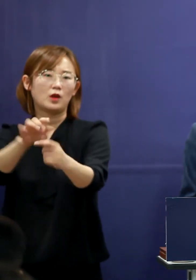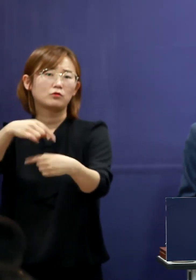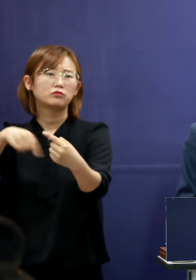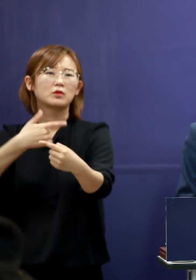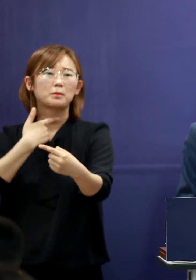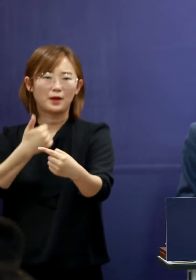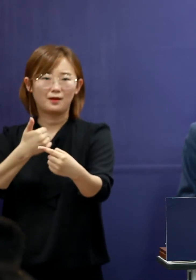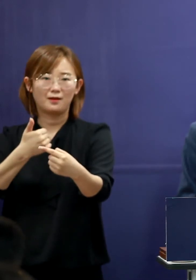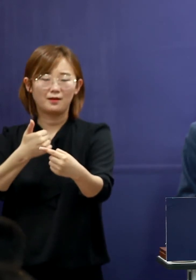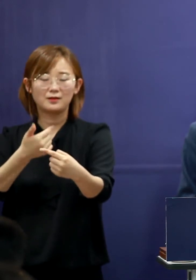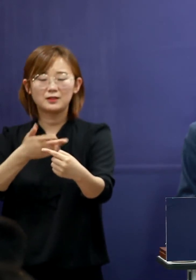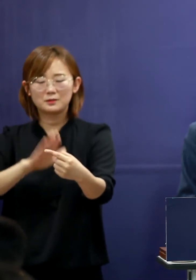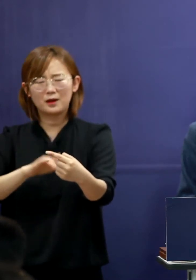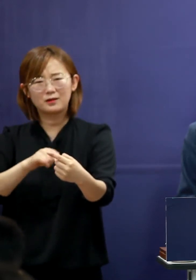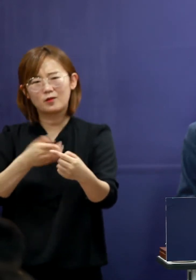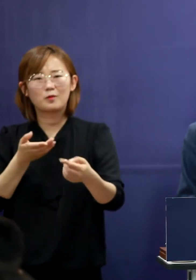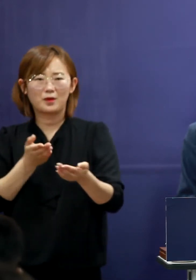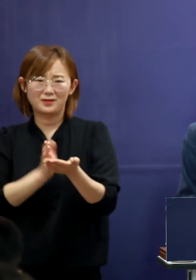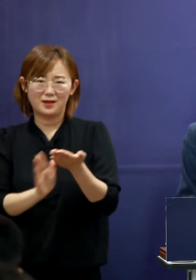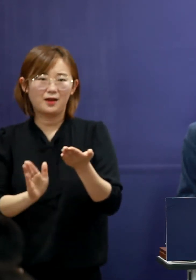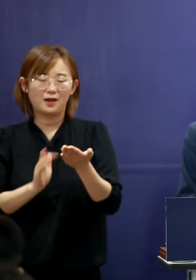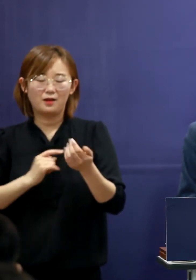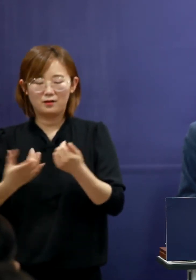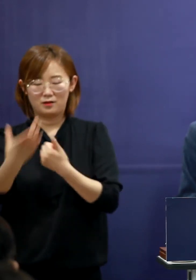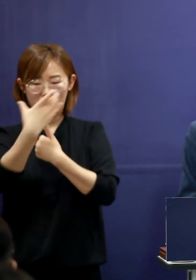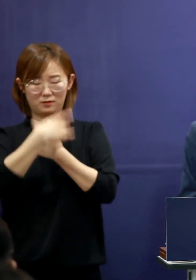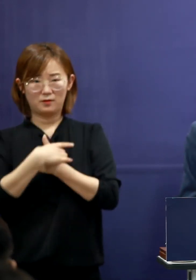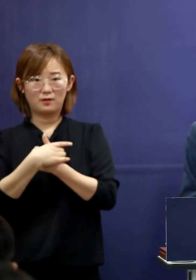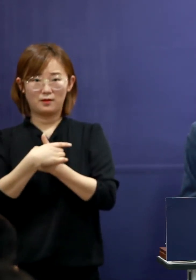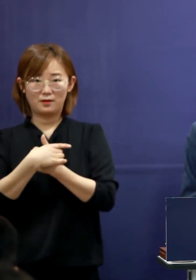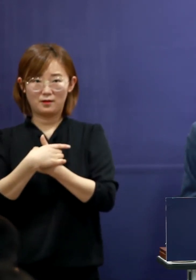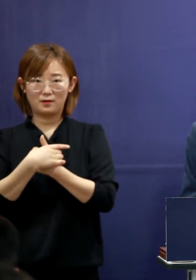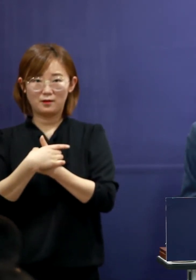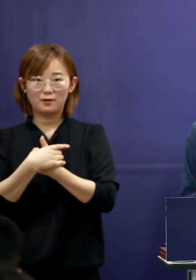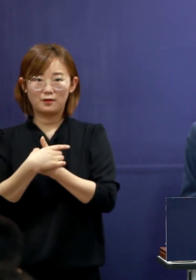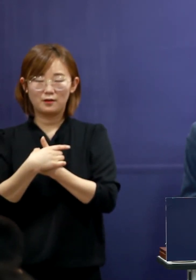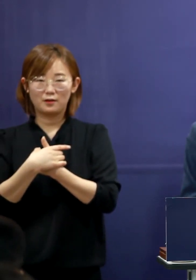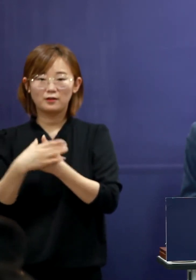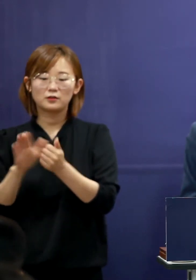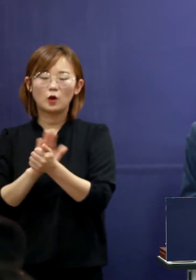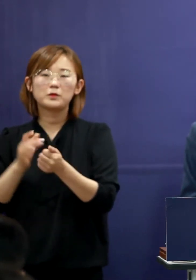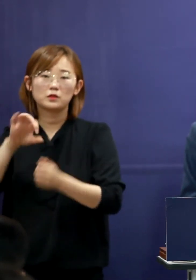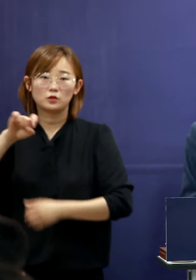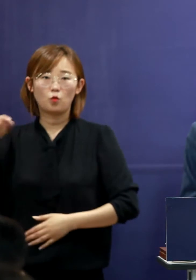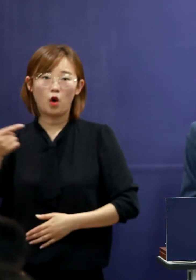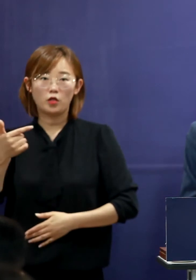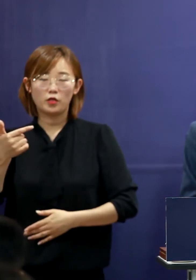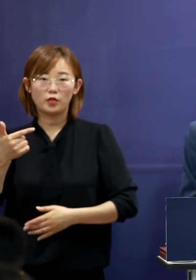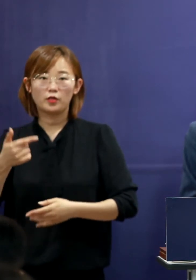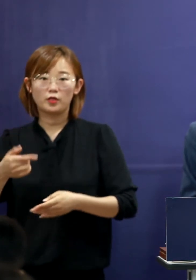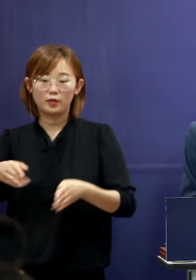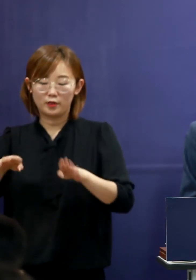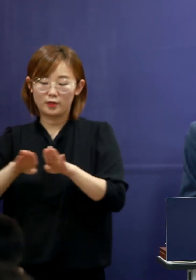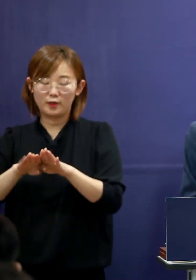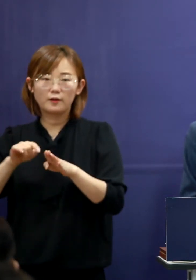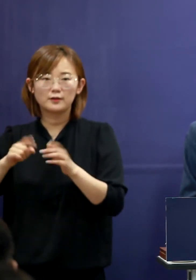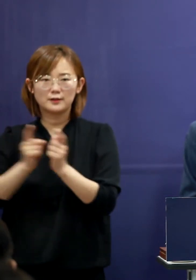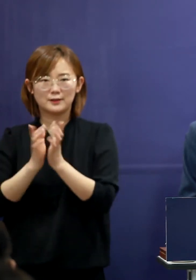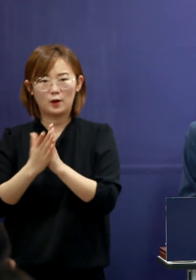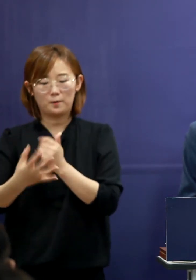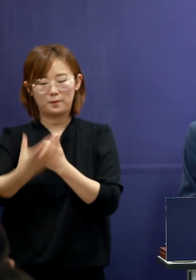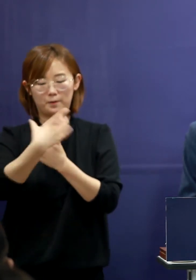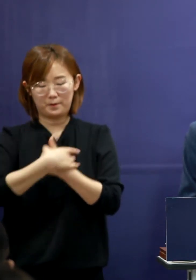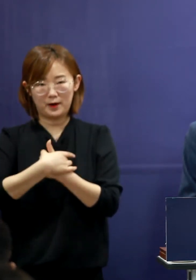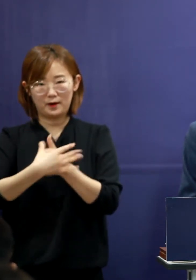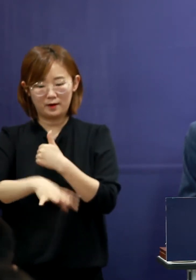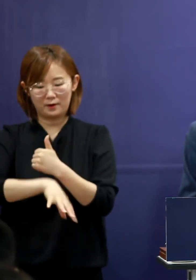이제 체계상 좀 잘 맞지 않는 것이라서 국공립 시설에 대해서는 일정 부분은 직접 좀